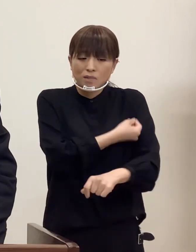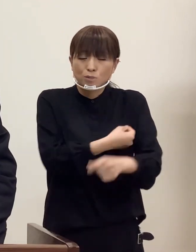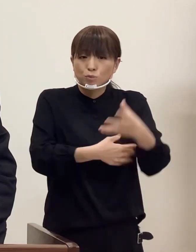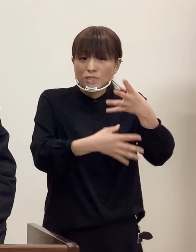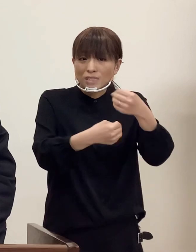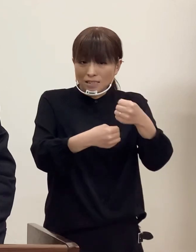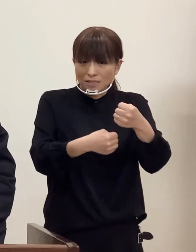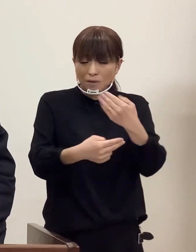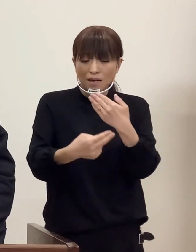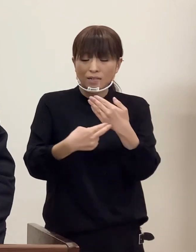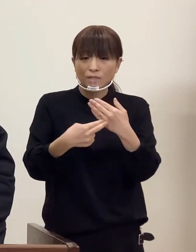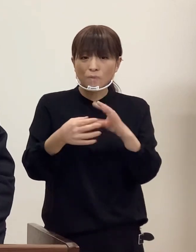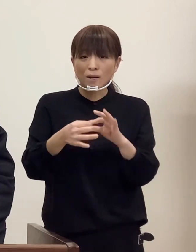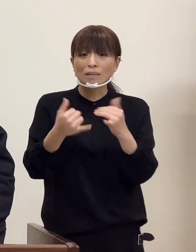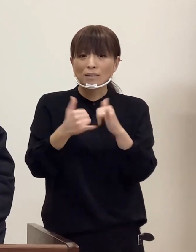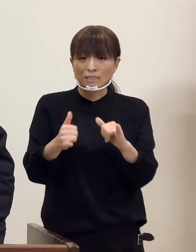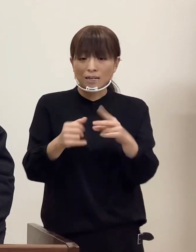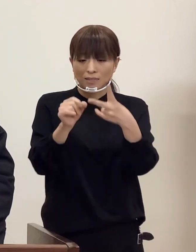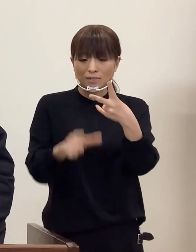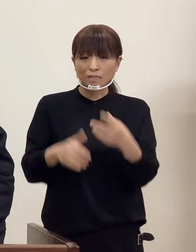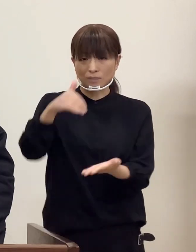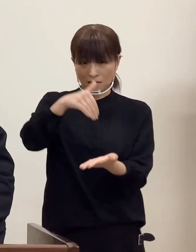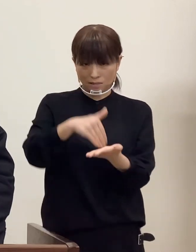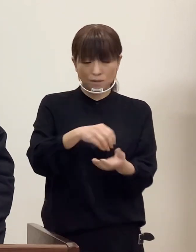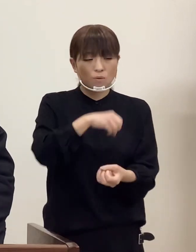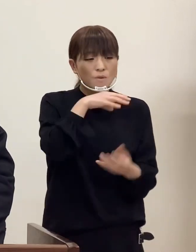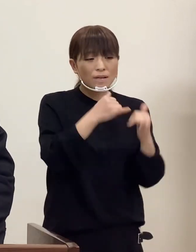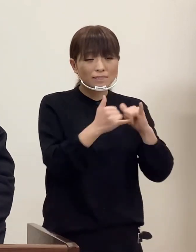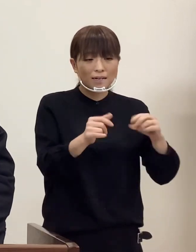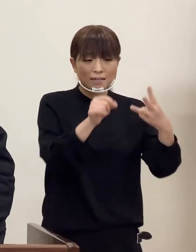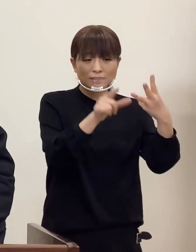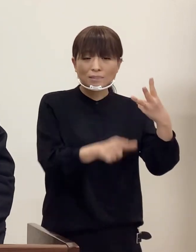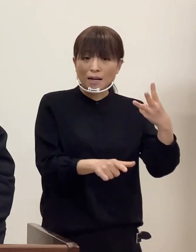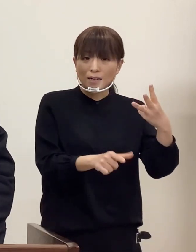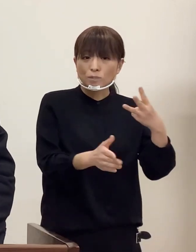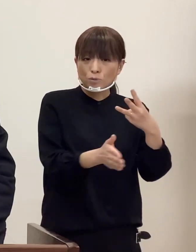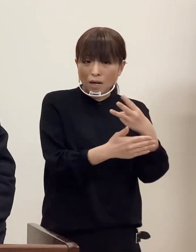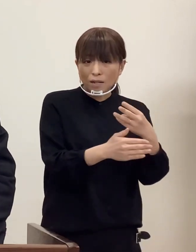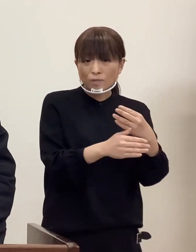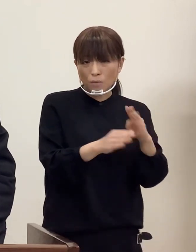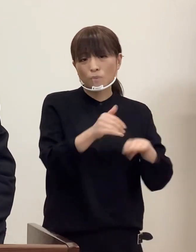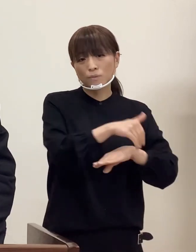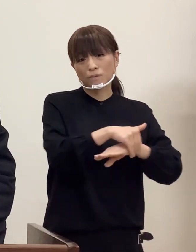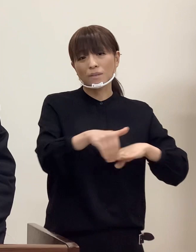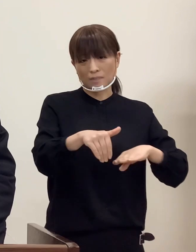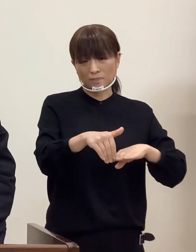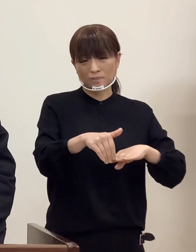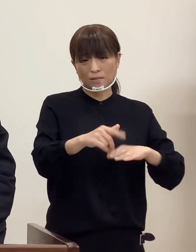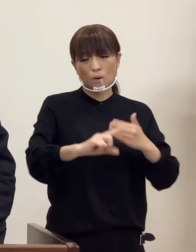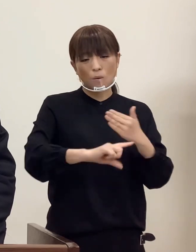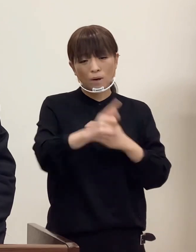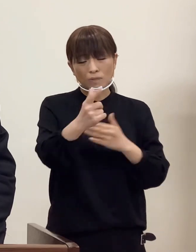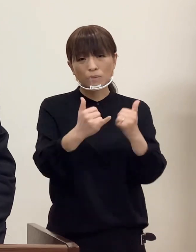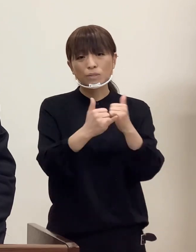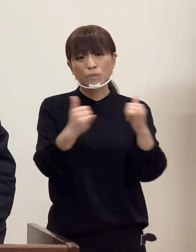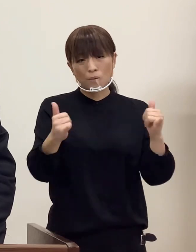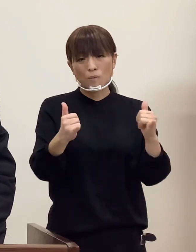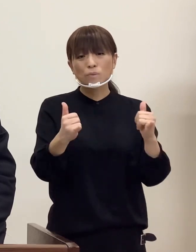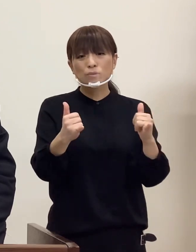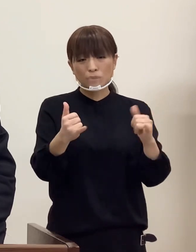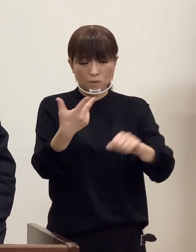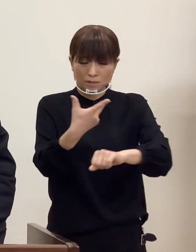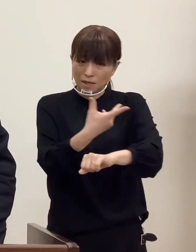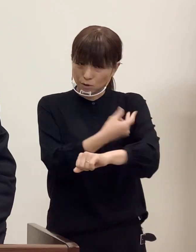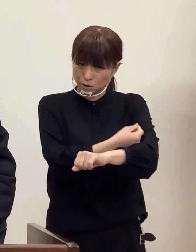、医療従事者が2月下旬、高齢者が3月からの見通しとなっております。それ以外の方への接種まで